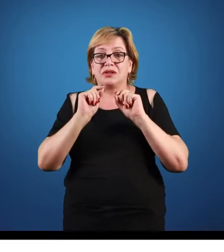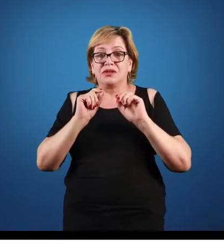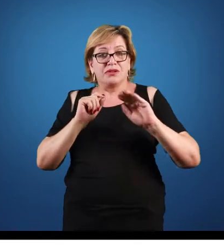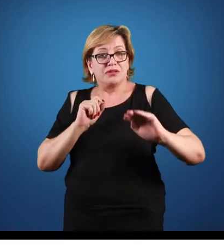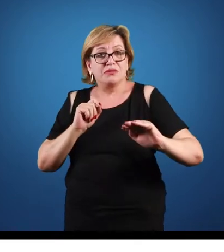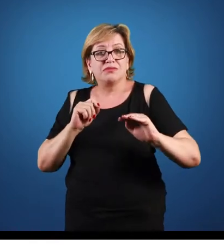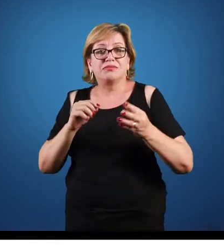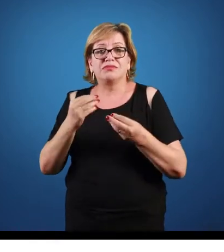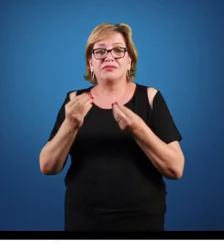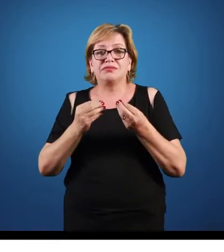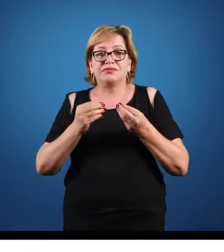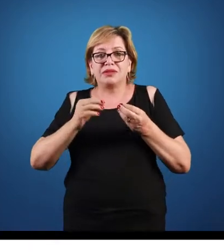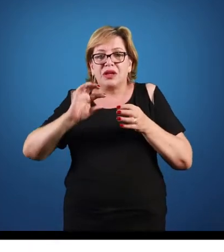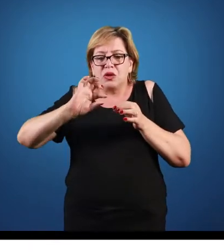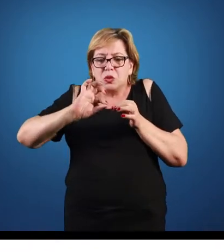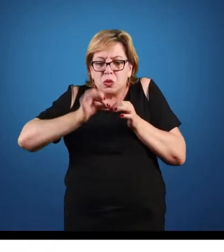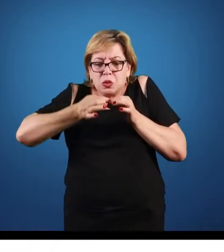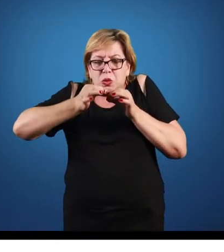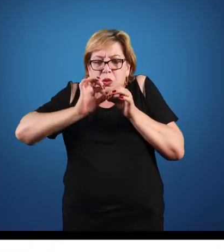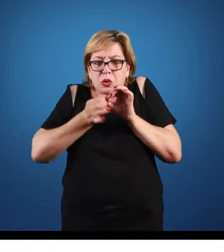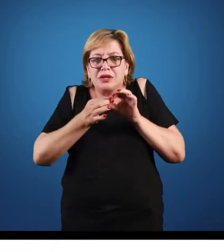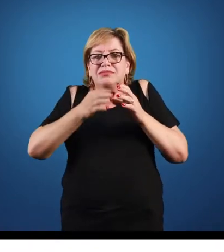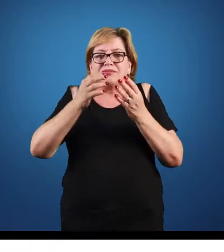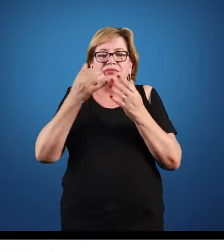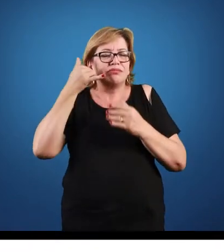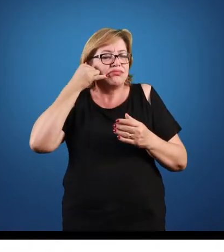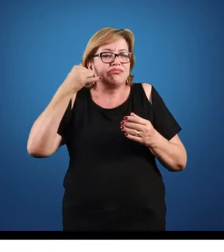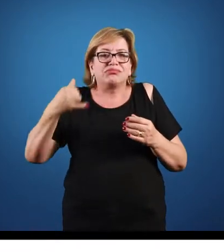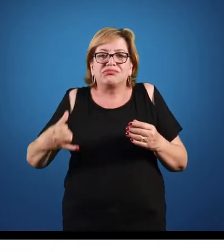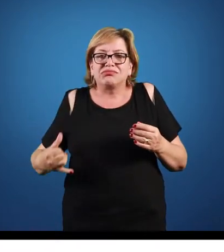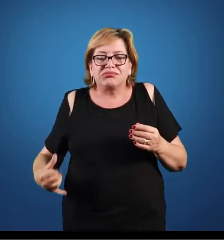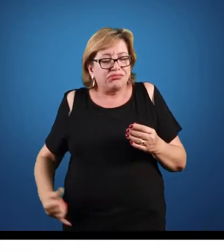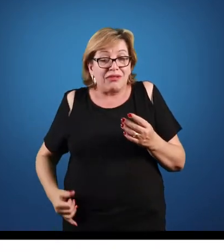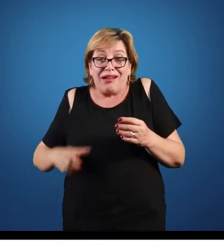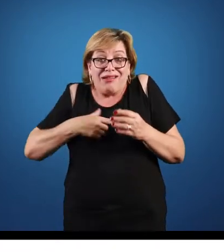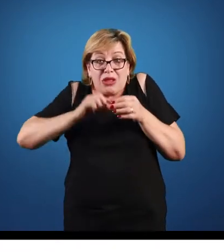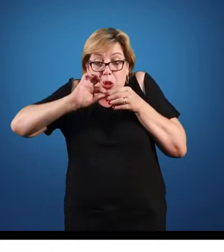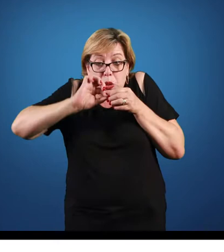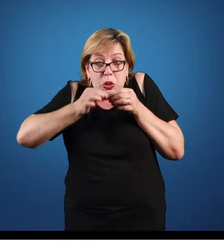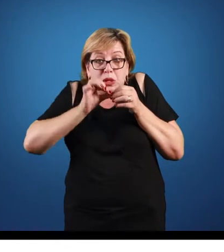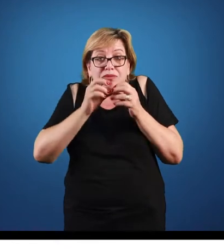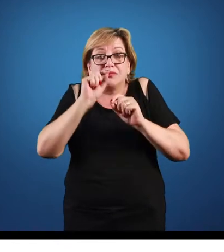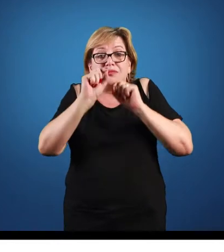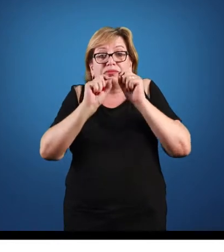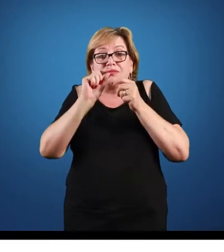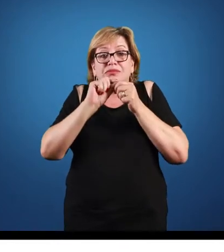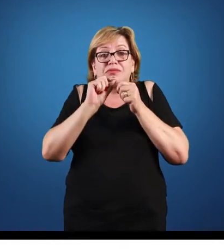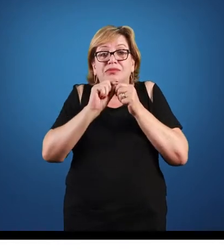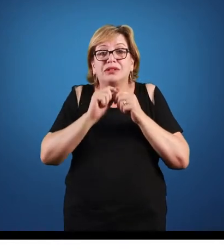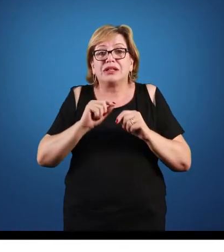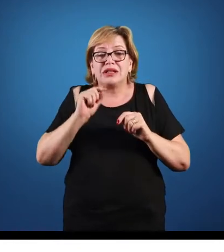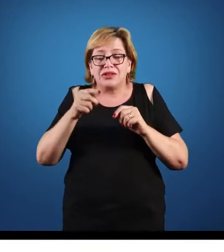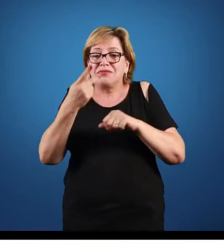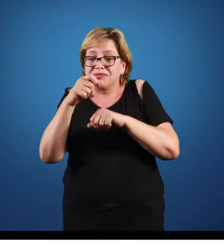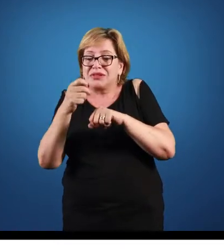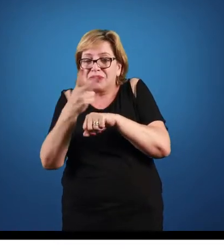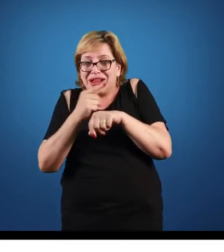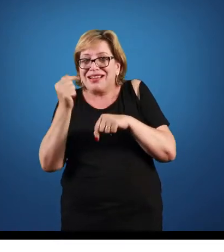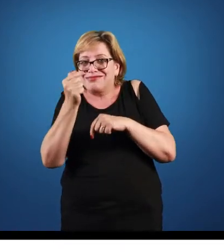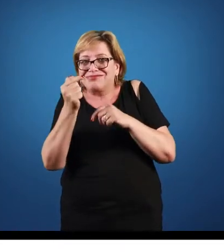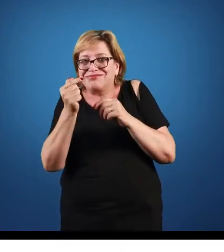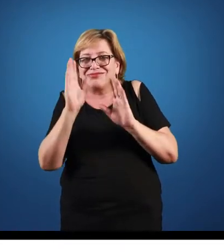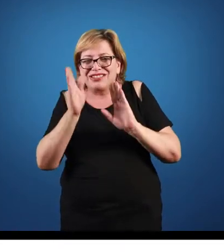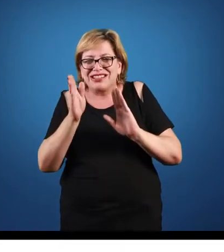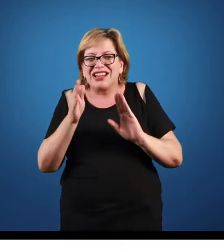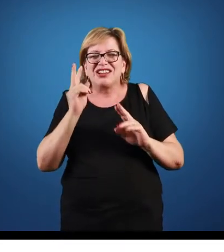tem um parafuso específico pra você encaixar ele nesse tripé pequeno então o que você vai atrás tem que ir atrás dessa pecinha essa